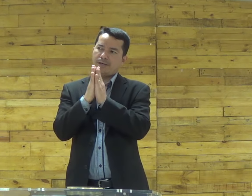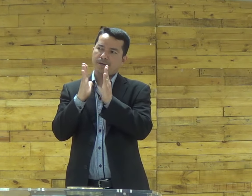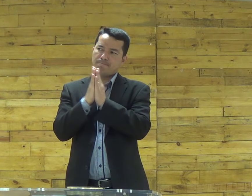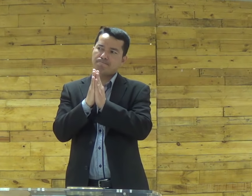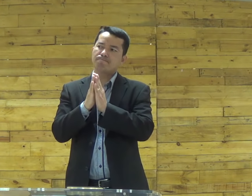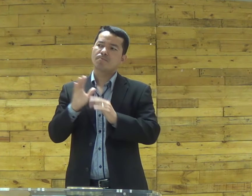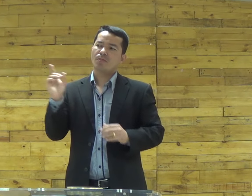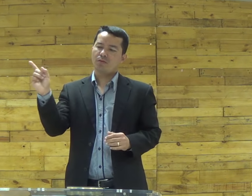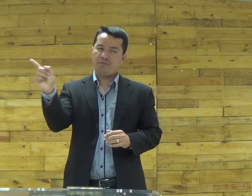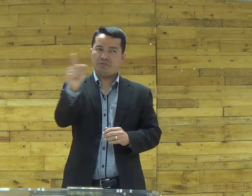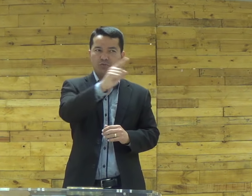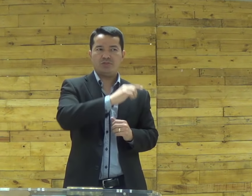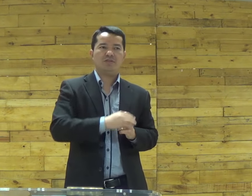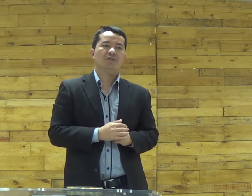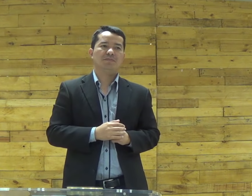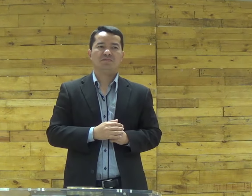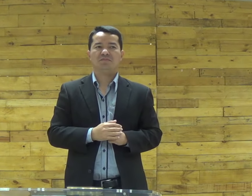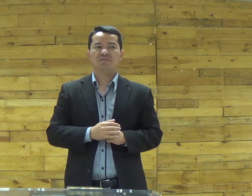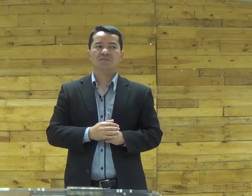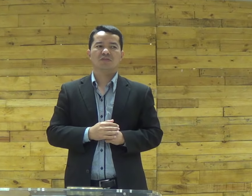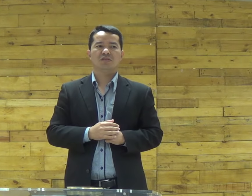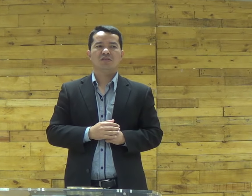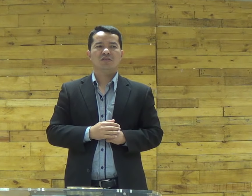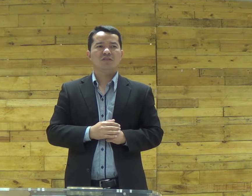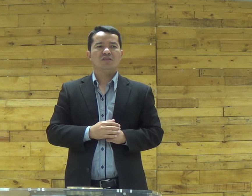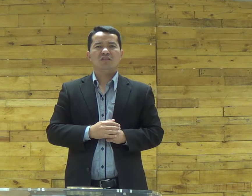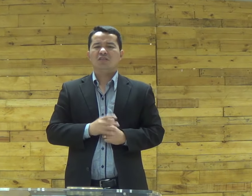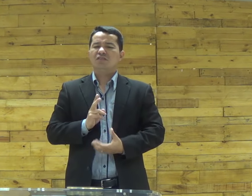Hoje eu queria orar, queria orar com vocês.